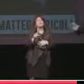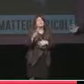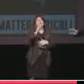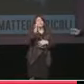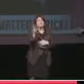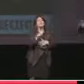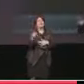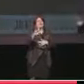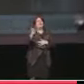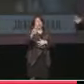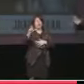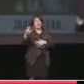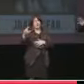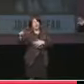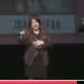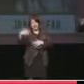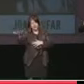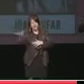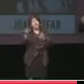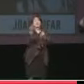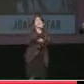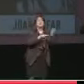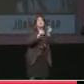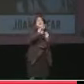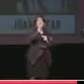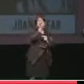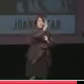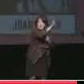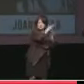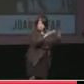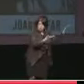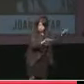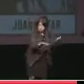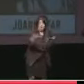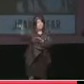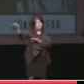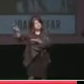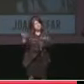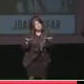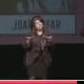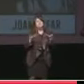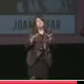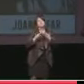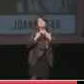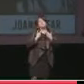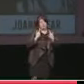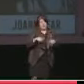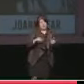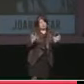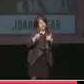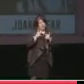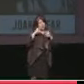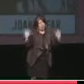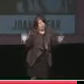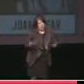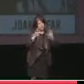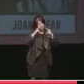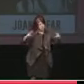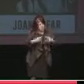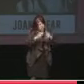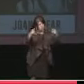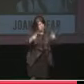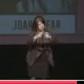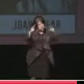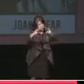e John Sfar grande disegnatore francese dall'altra anche questo è un incontro che vedete al Salone o che venite al Salone oppure come dire sarà difficile